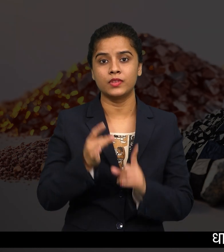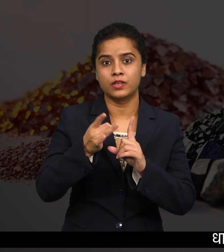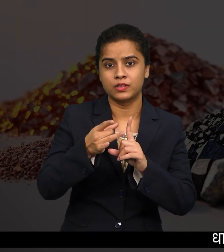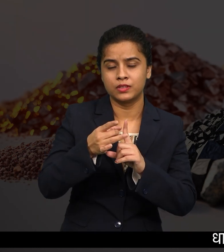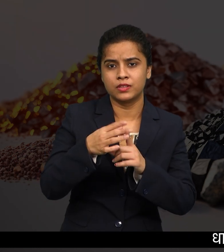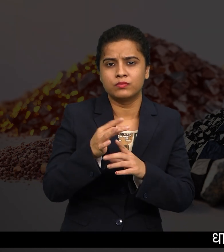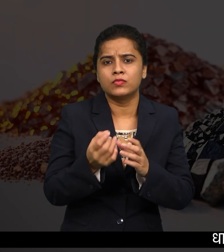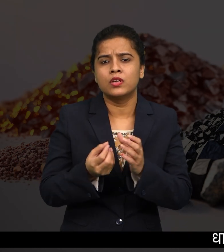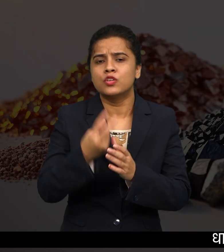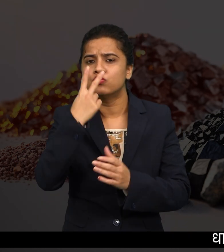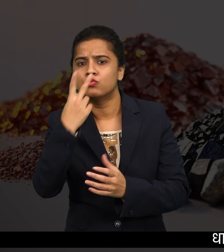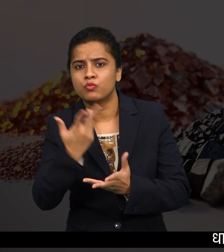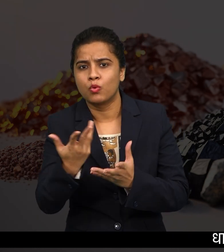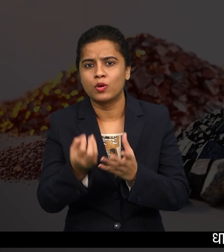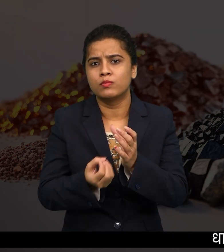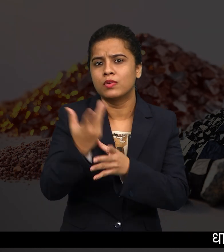धातूमध्ये चमक असते.